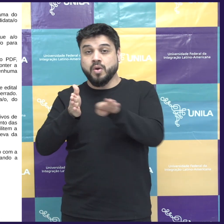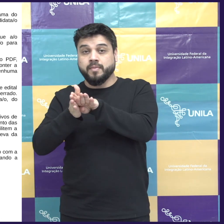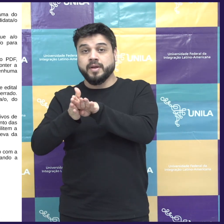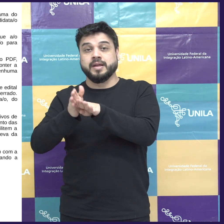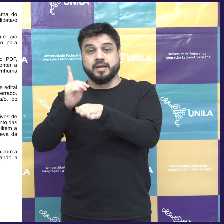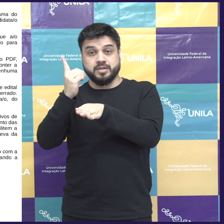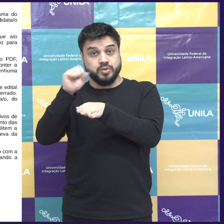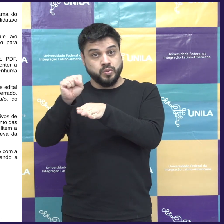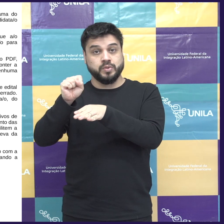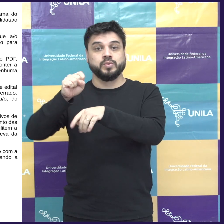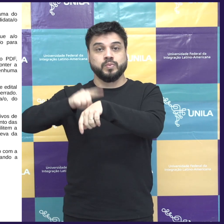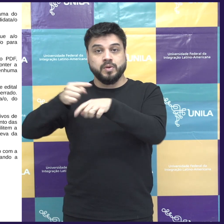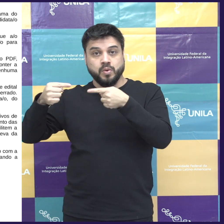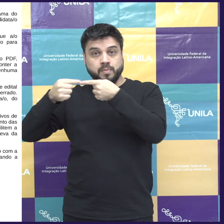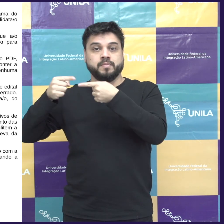Brasília.